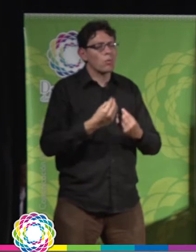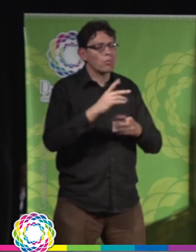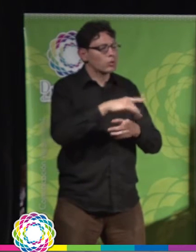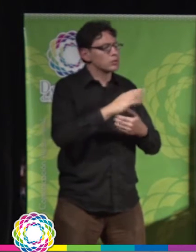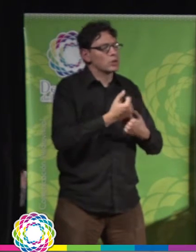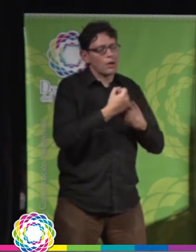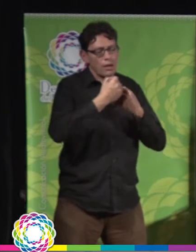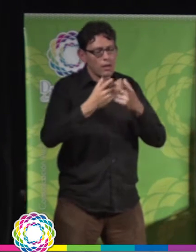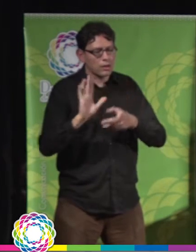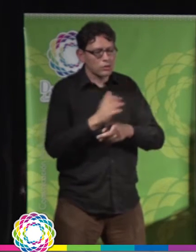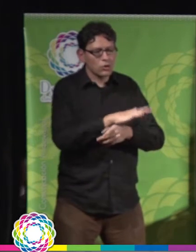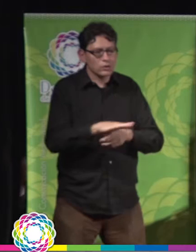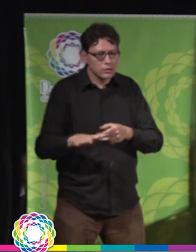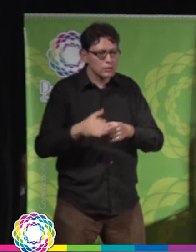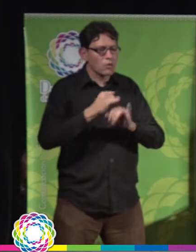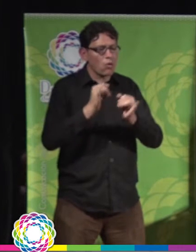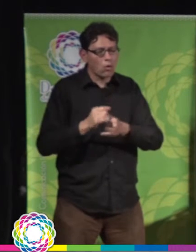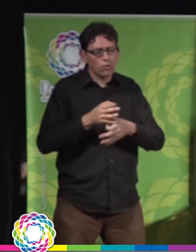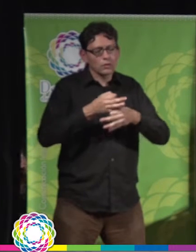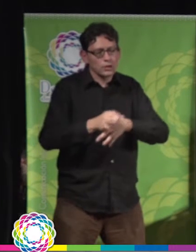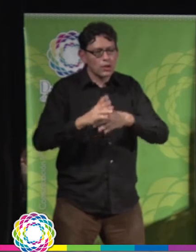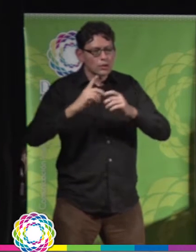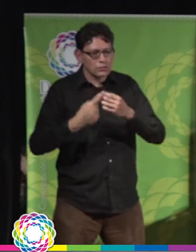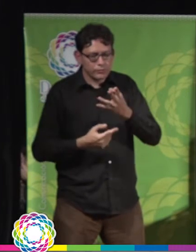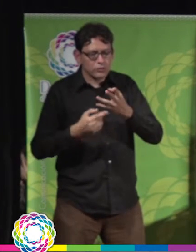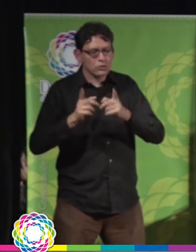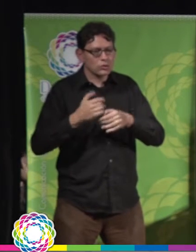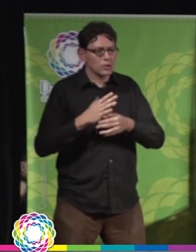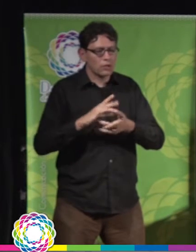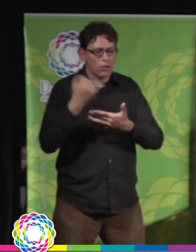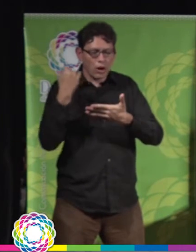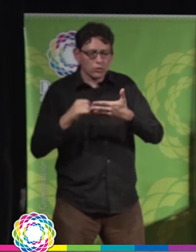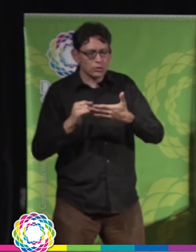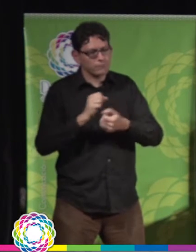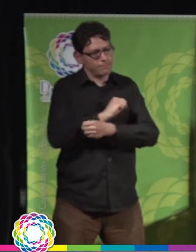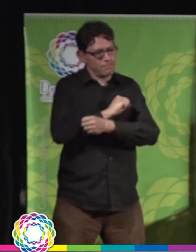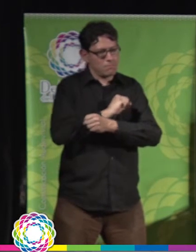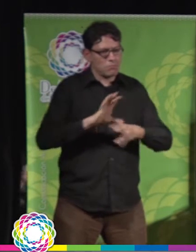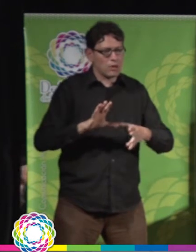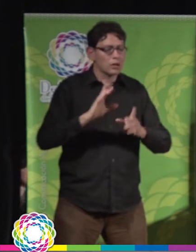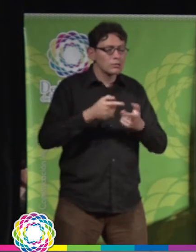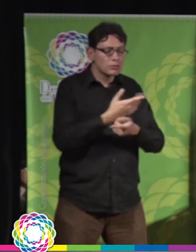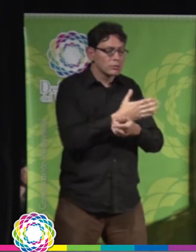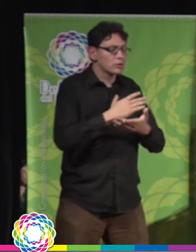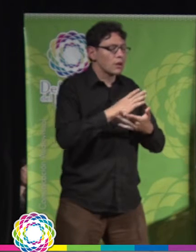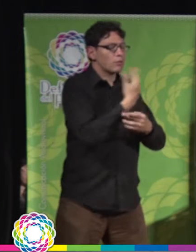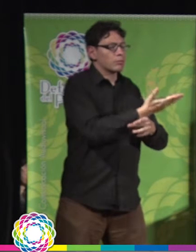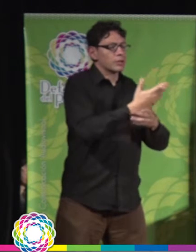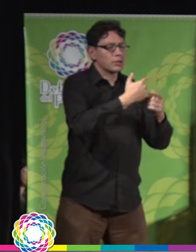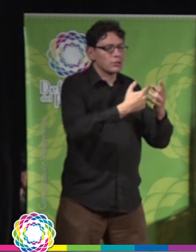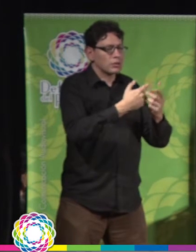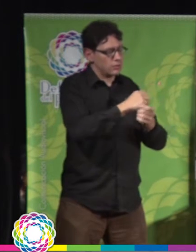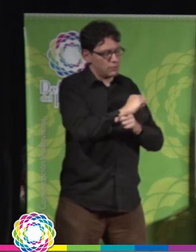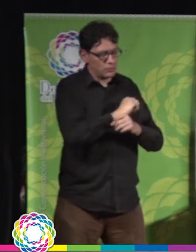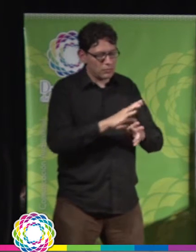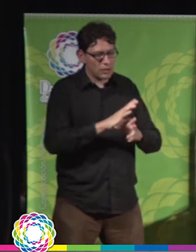todo por los niños y cómo se les ocurre hacer paro. Y además hacen paro, ¿sí?, cuando además faltan cuando quieren. Digamos,